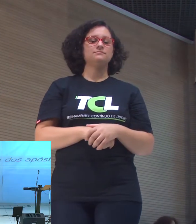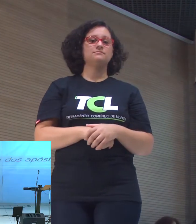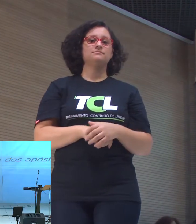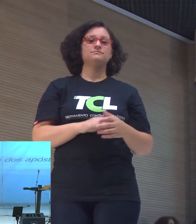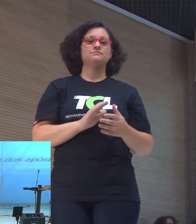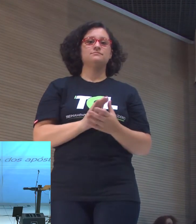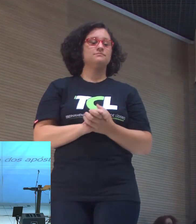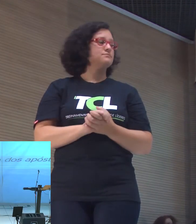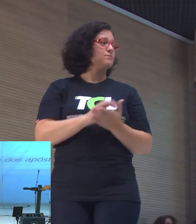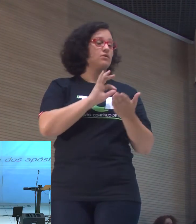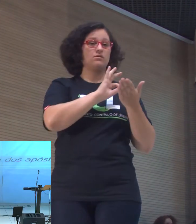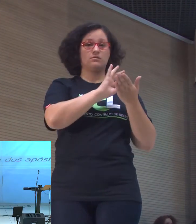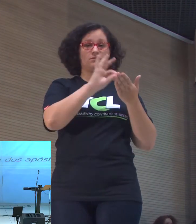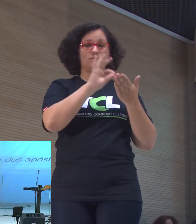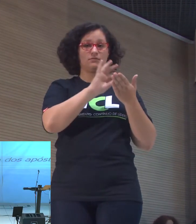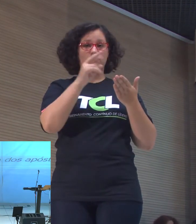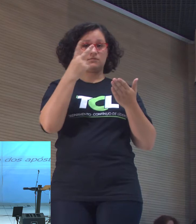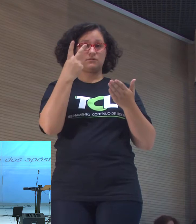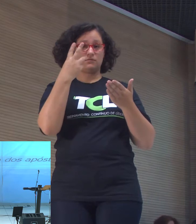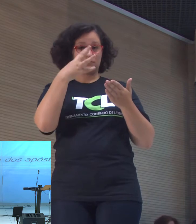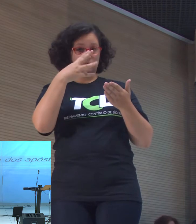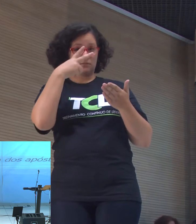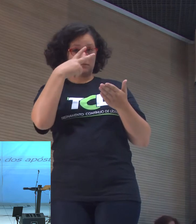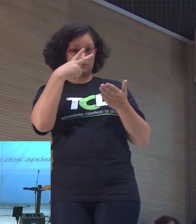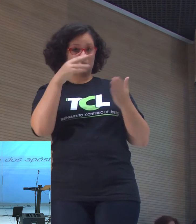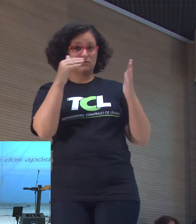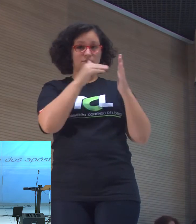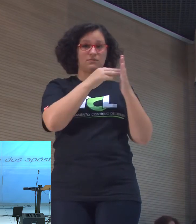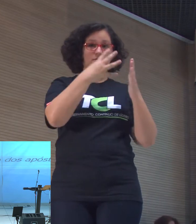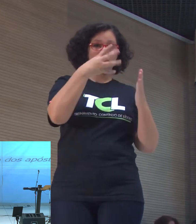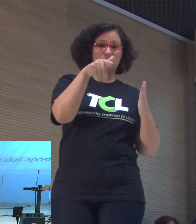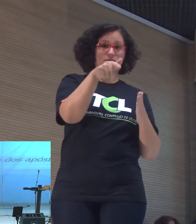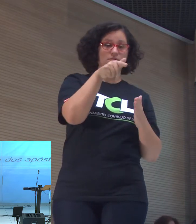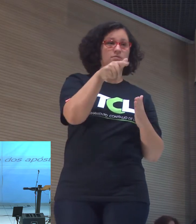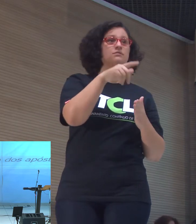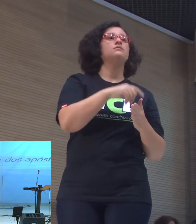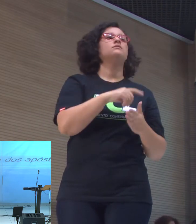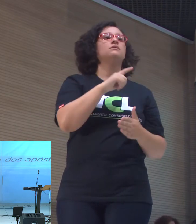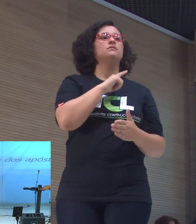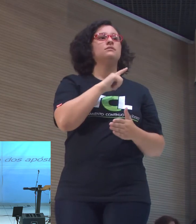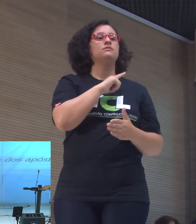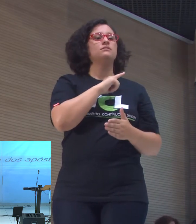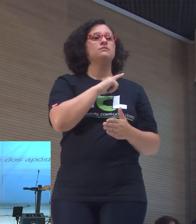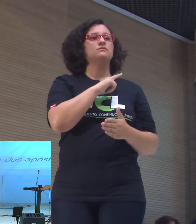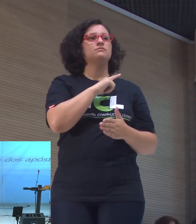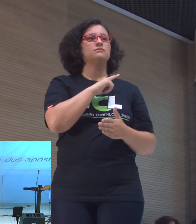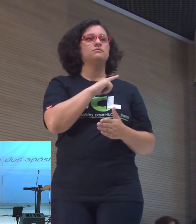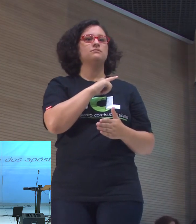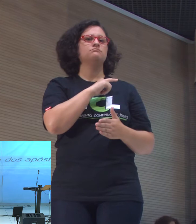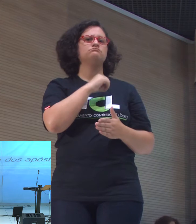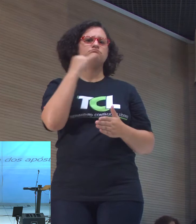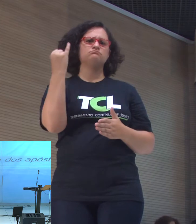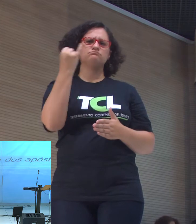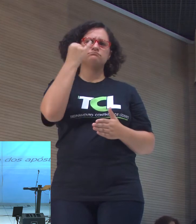Gente, esses versículos aqui, do 42 ao 47, eles dão aqui algumas informações